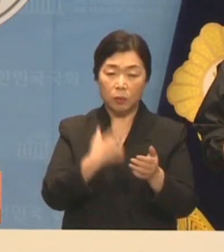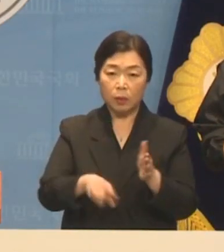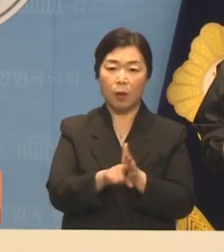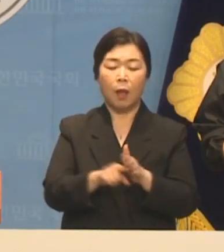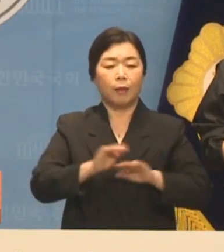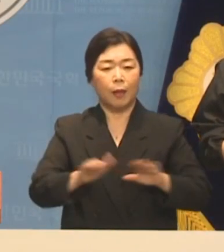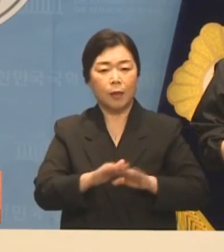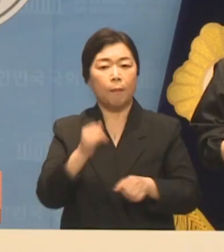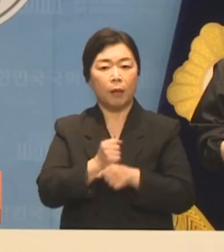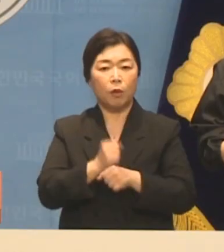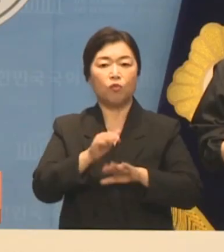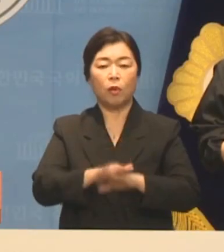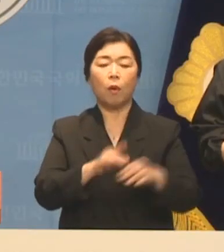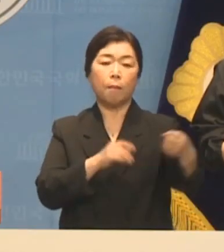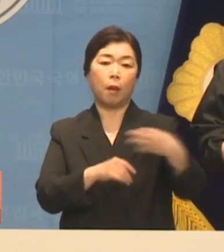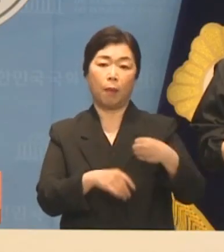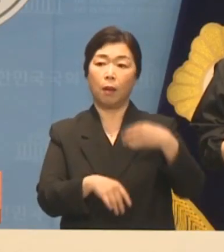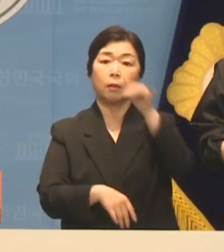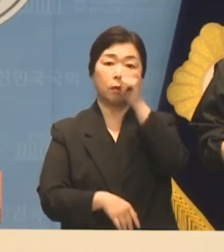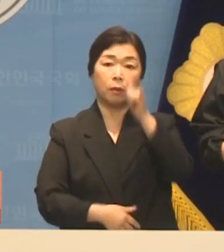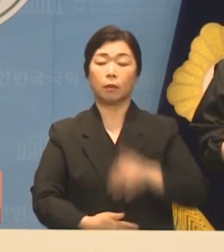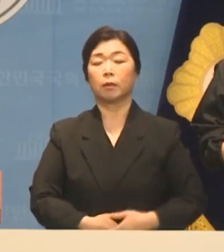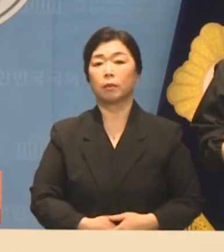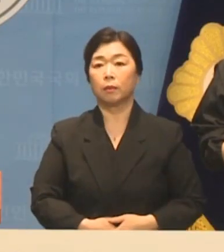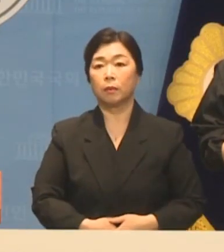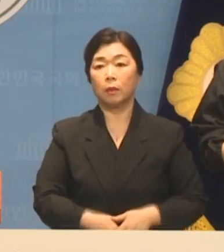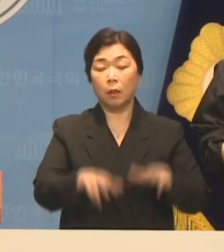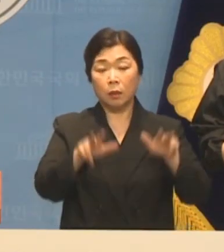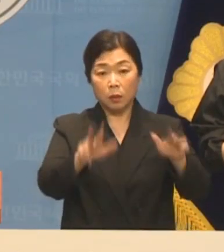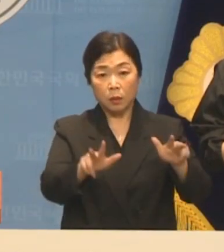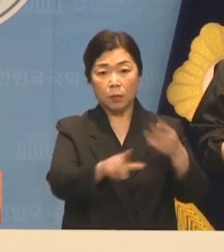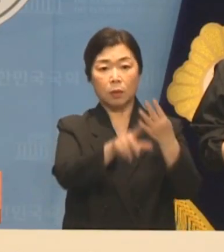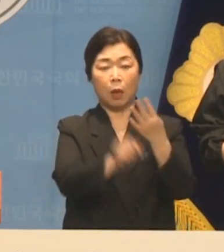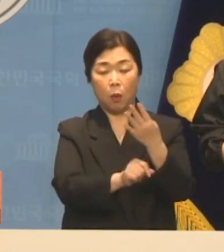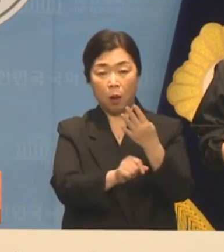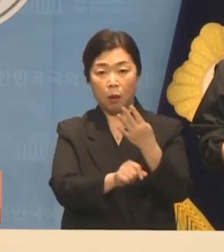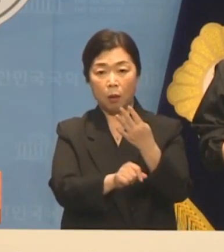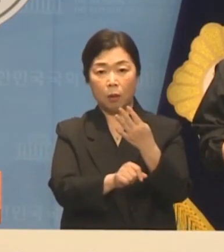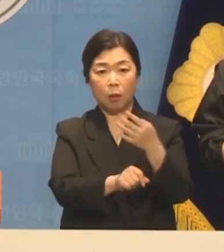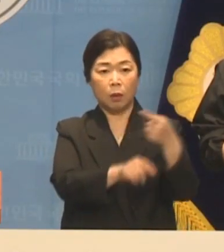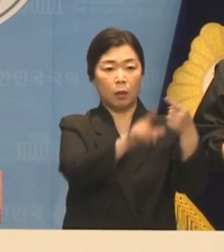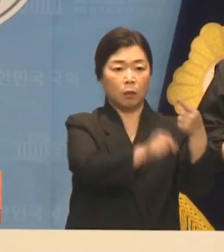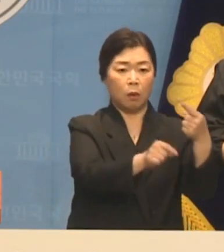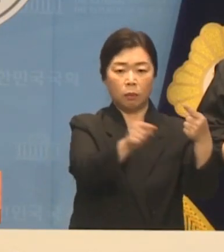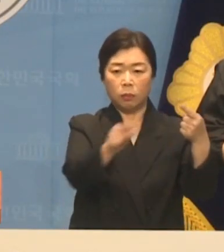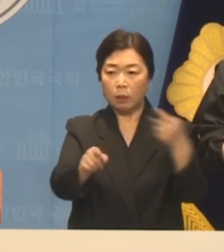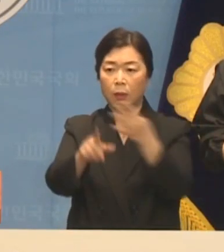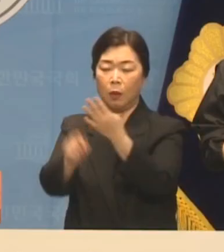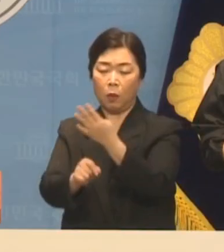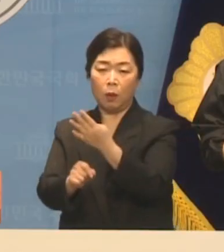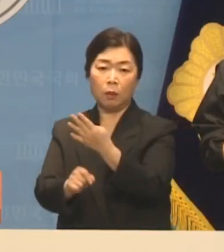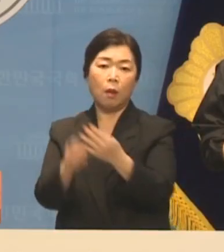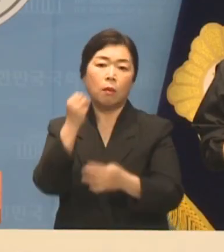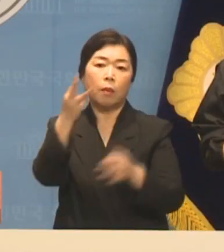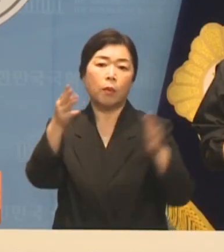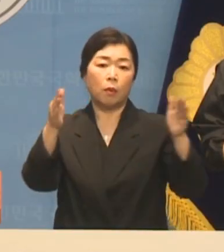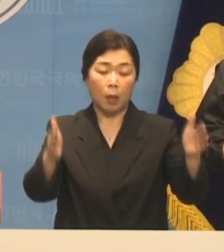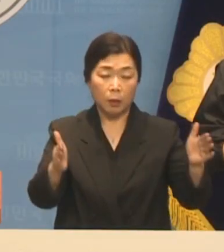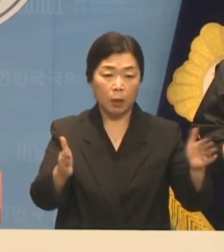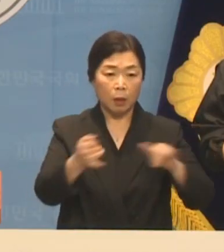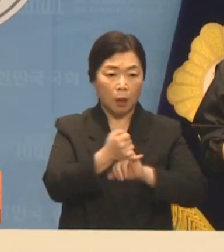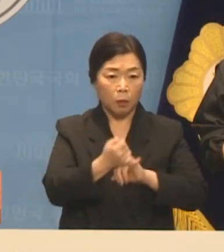세울 것이라고 이야기했습니다. 지금이 4월입니다. 3개월이 지났지만 쿠팡이 약속을 이행하고 있다는